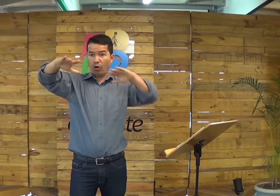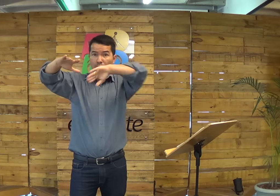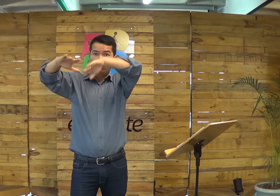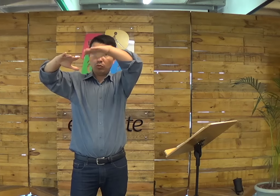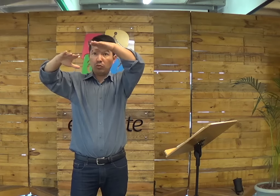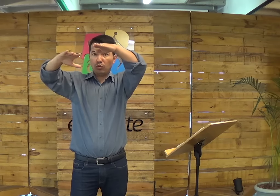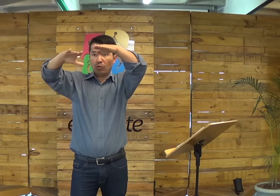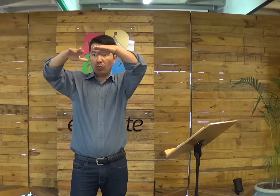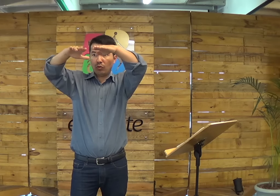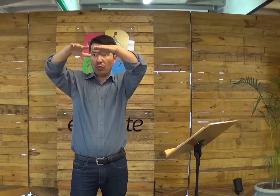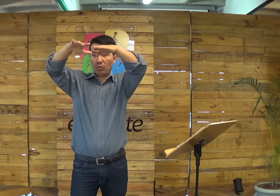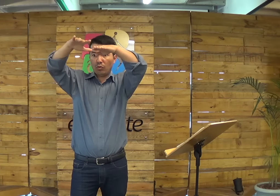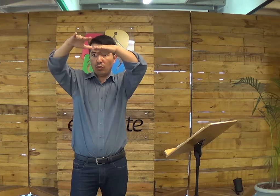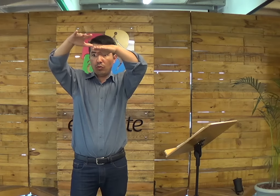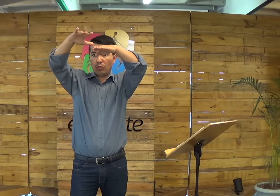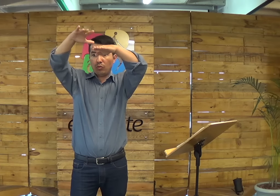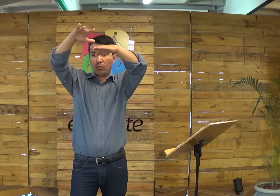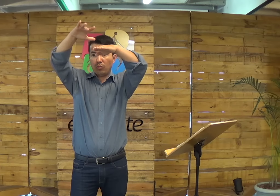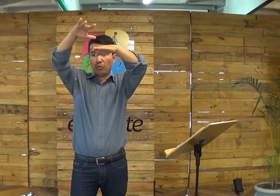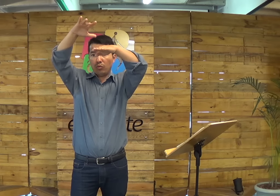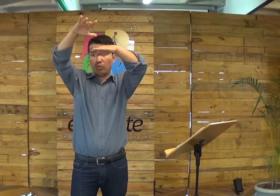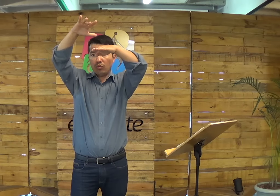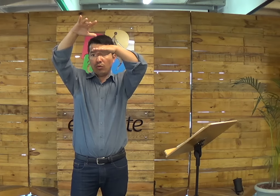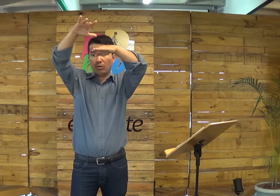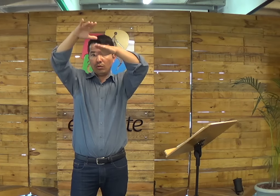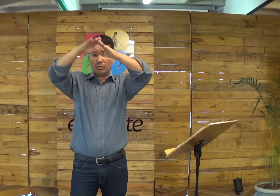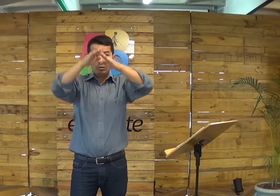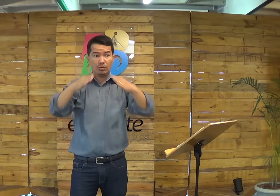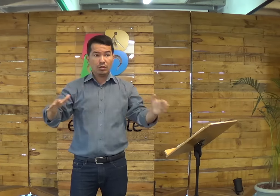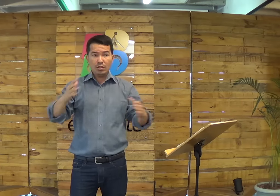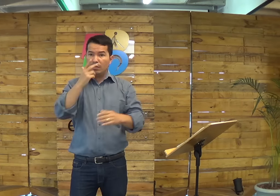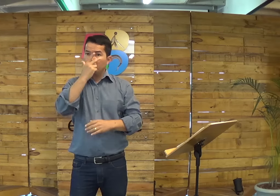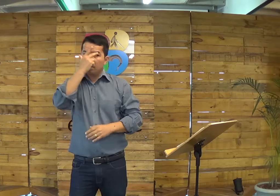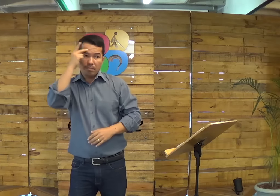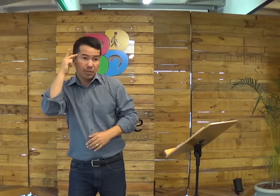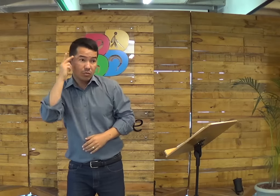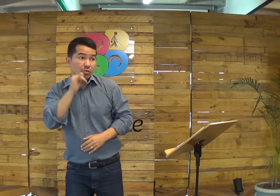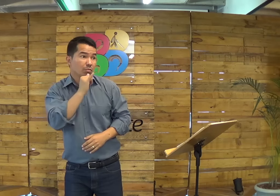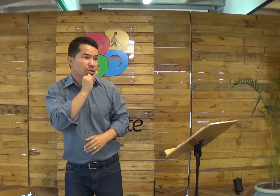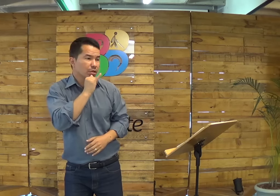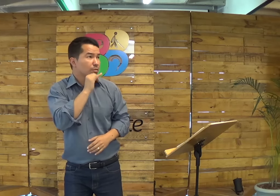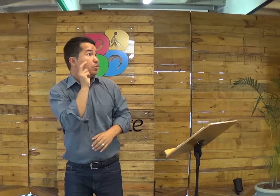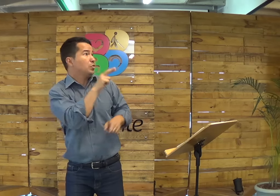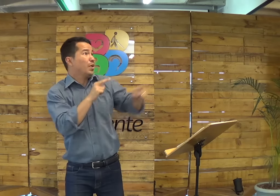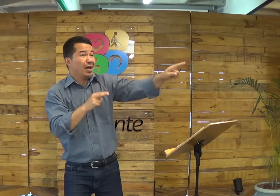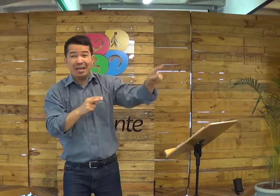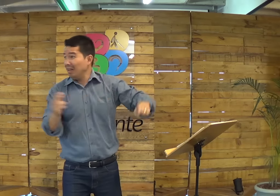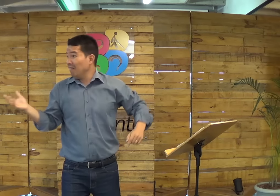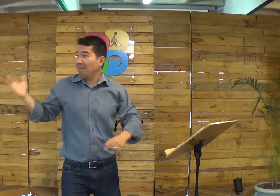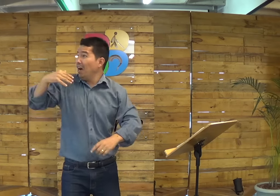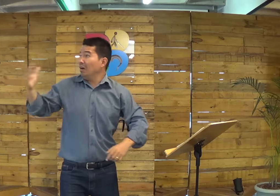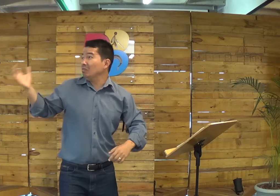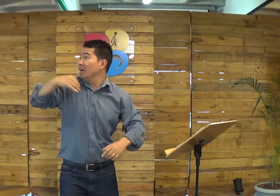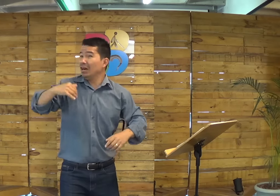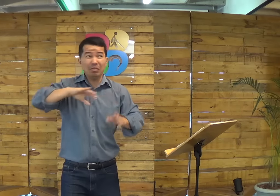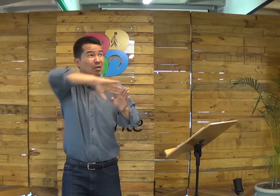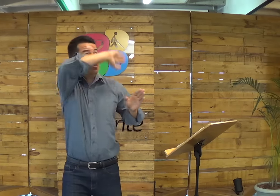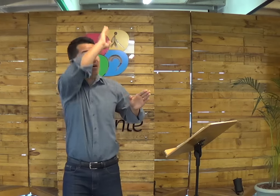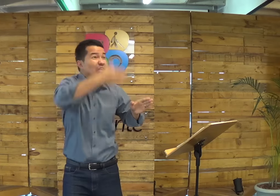tanta que cobriu a montanha né e e as pessoas por exemplo ai vamos